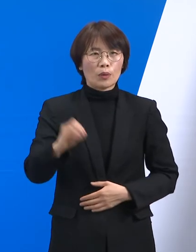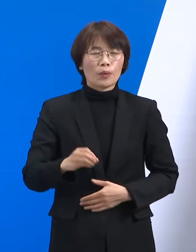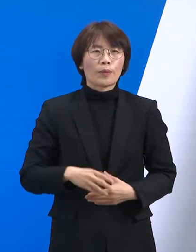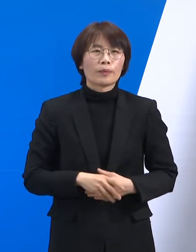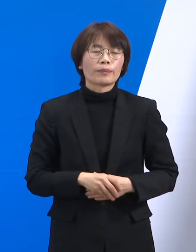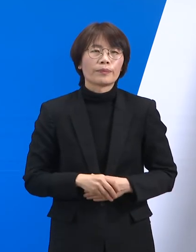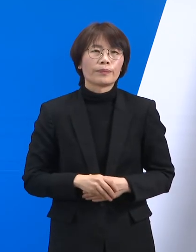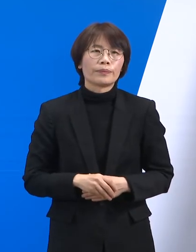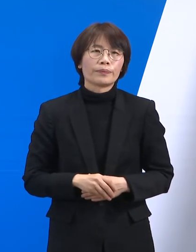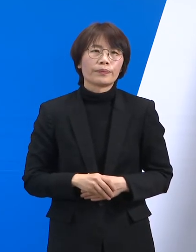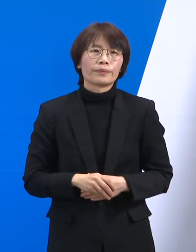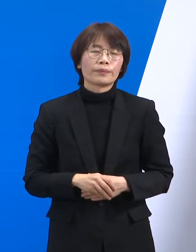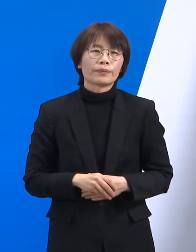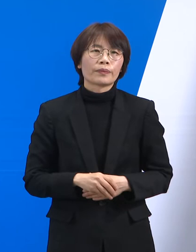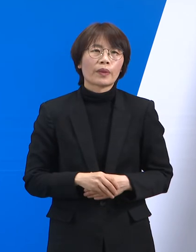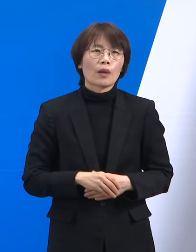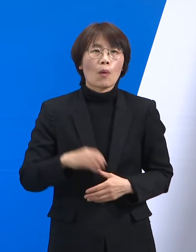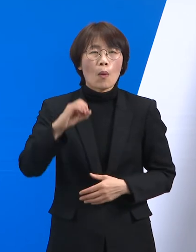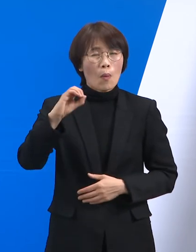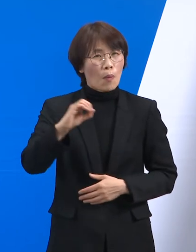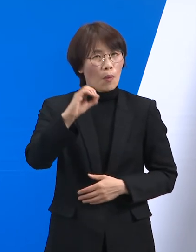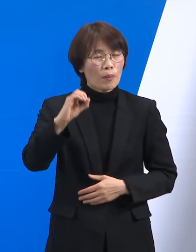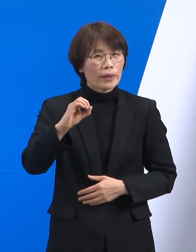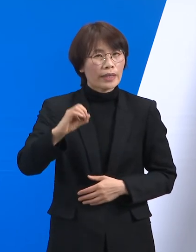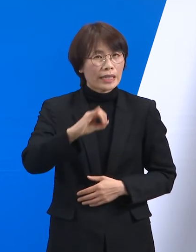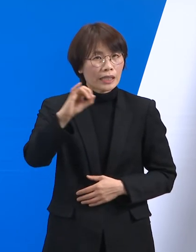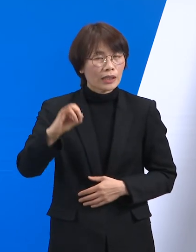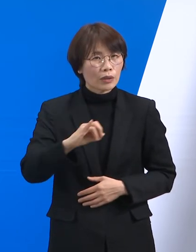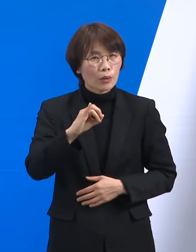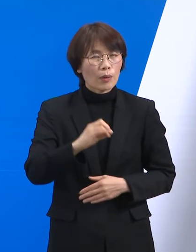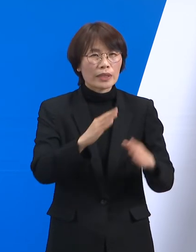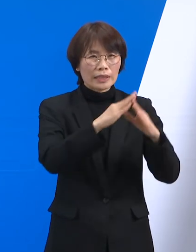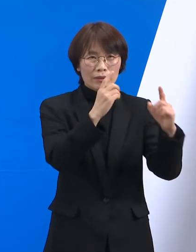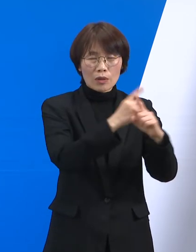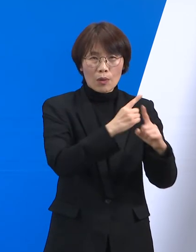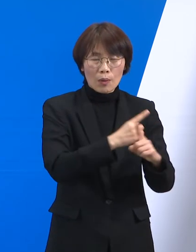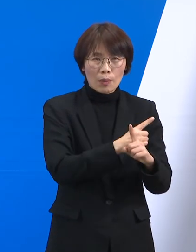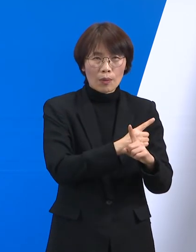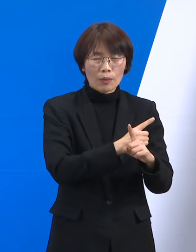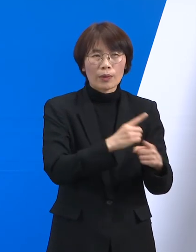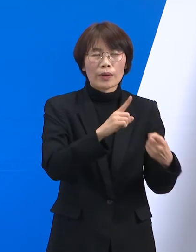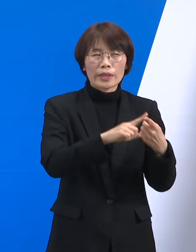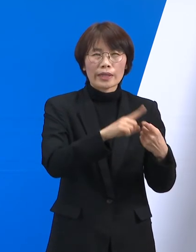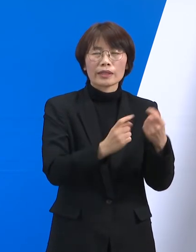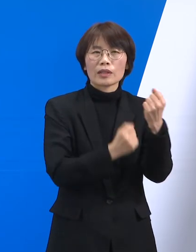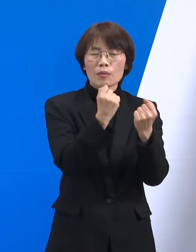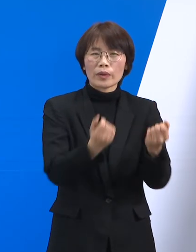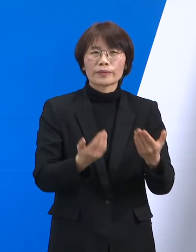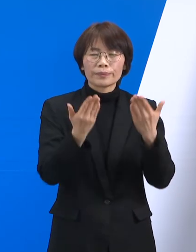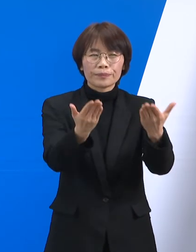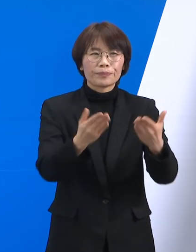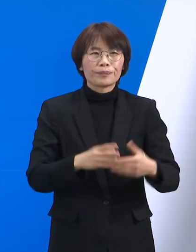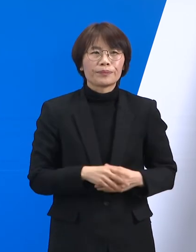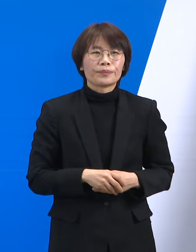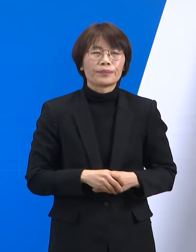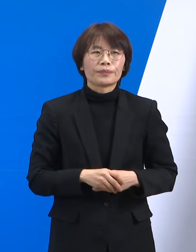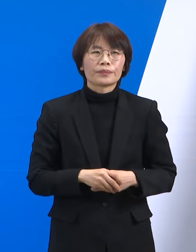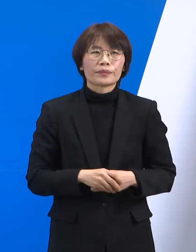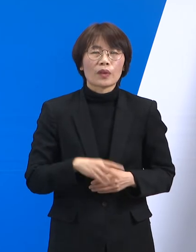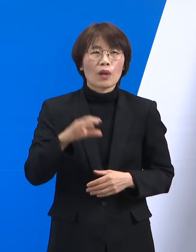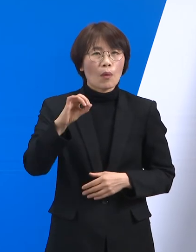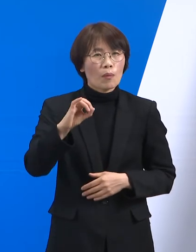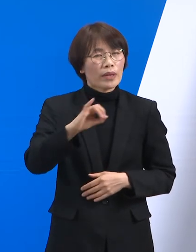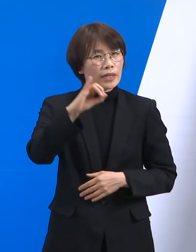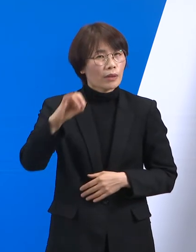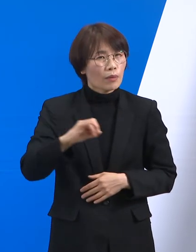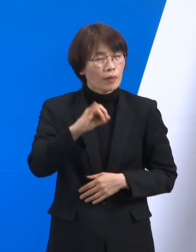그리고 오미크론 대응 방역 재택치료 개편 추진 사항에 대해서 말씀드리겠습니다. 오미크론의